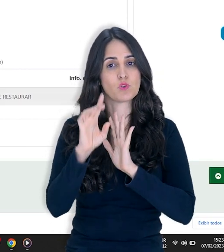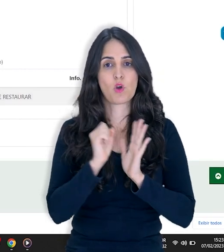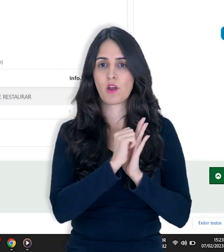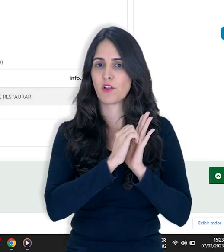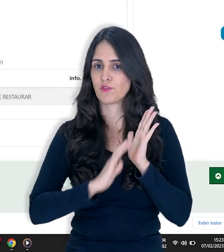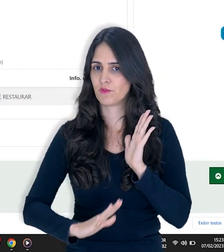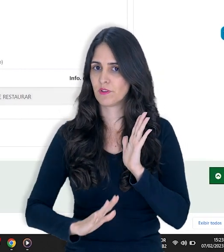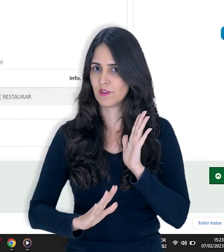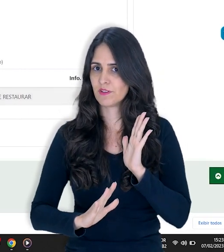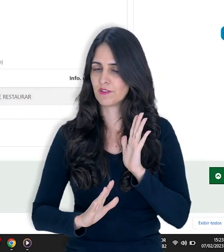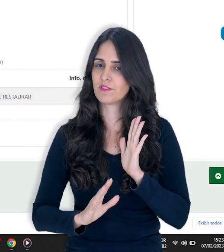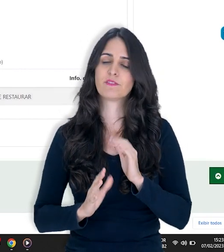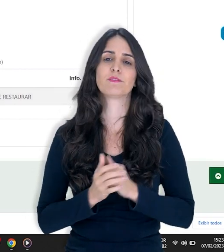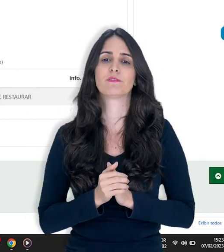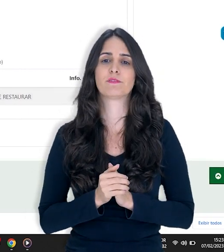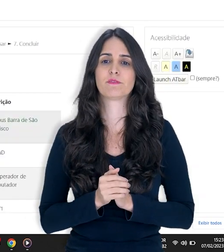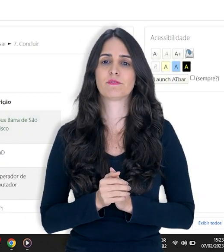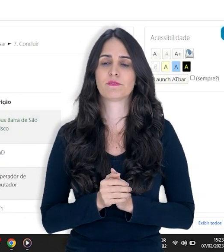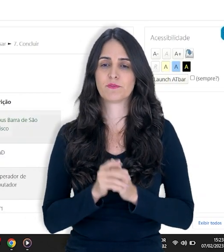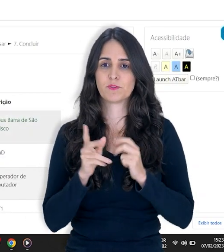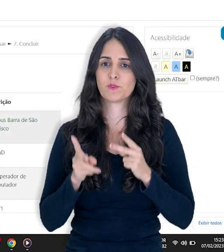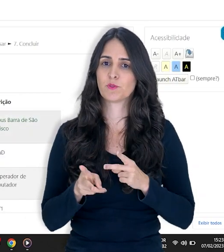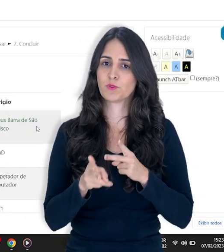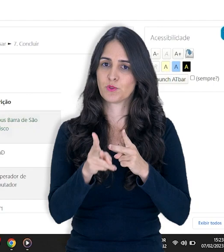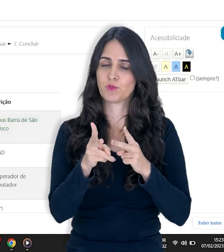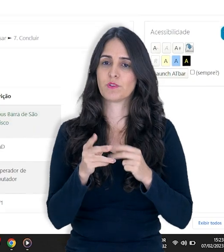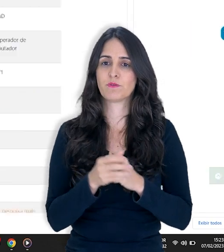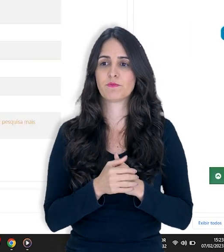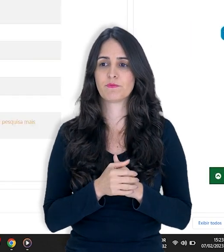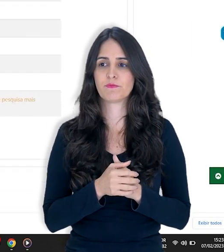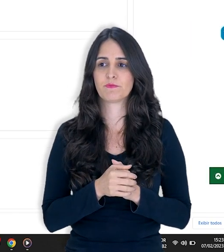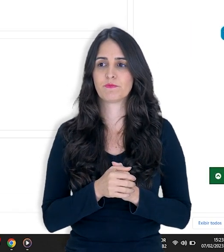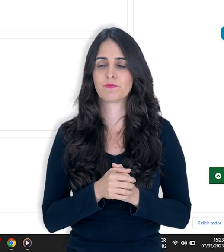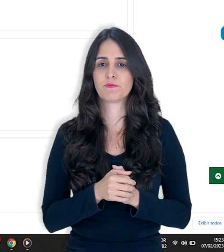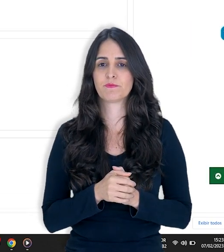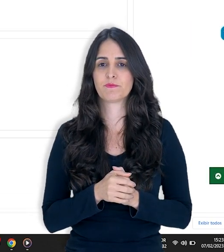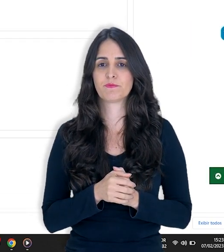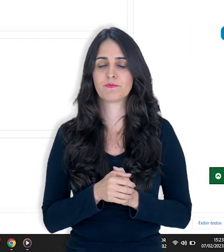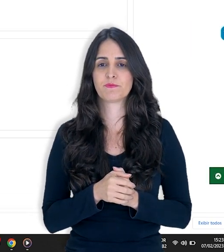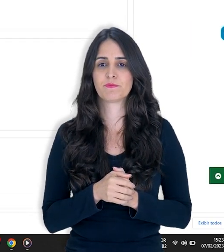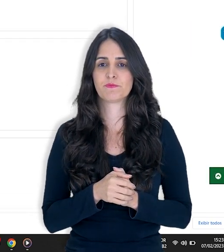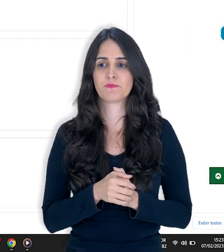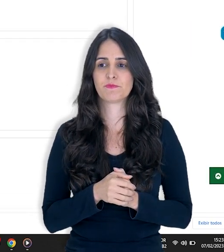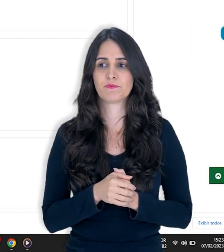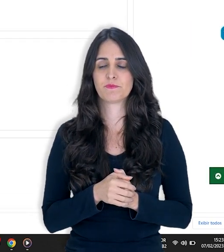só aquela atividade, tá? Continuar. Nesse caso, você vai